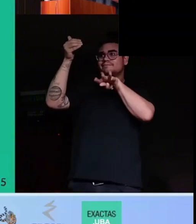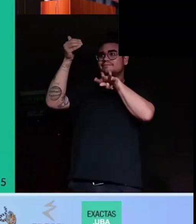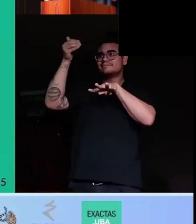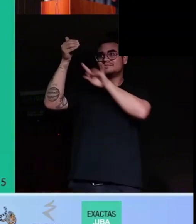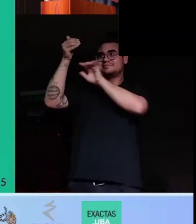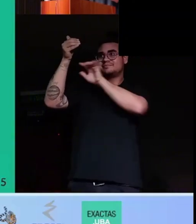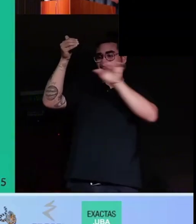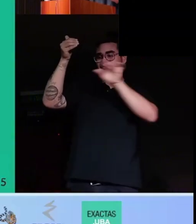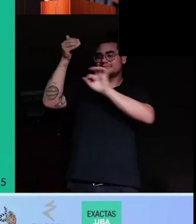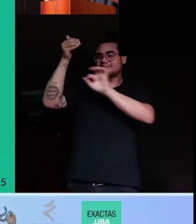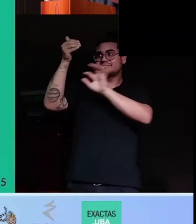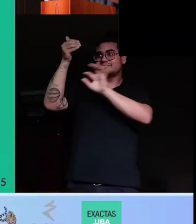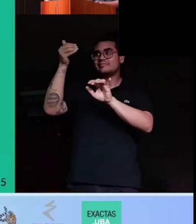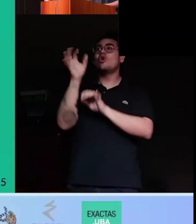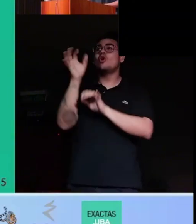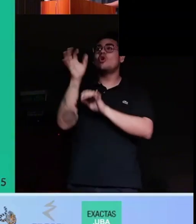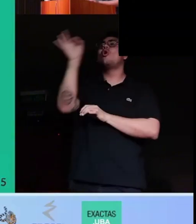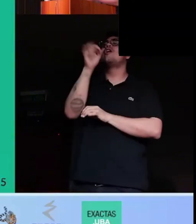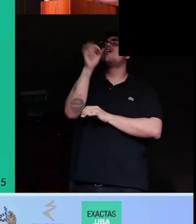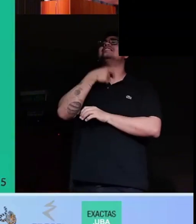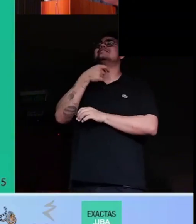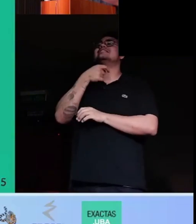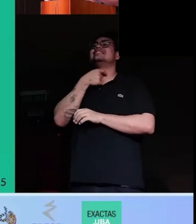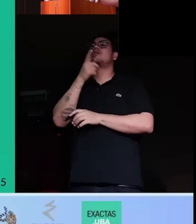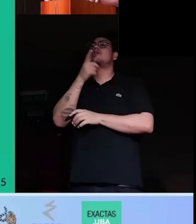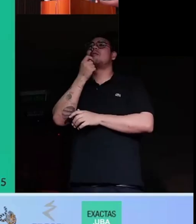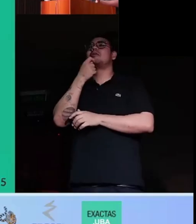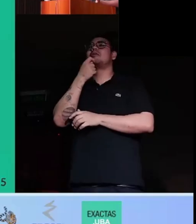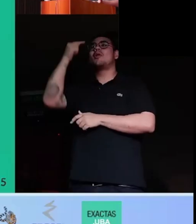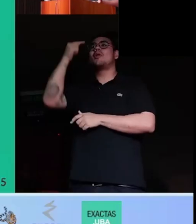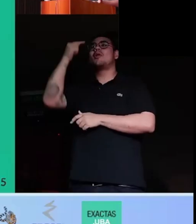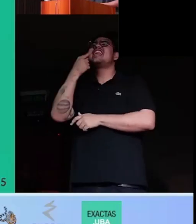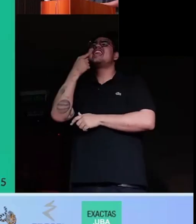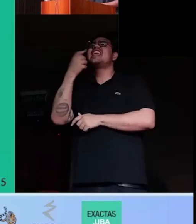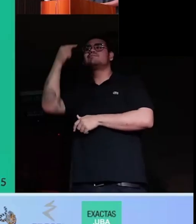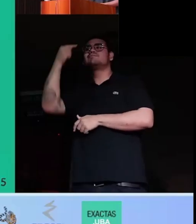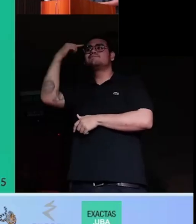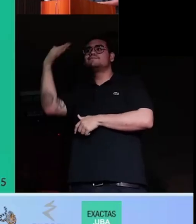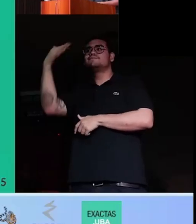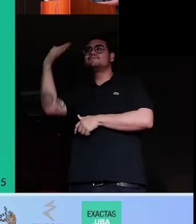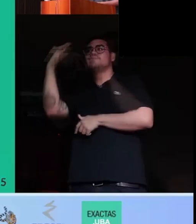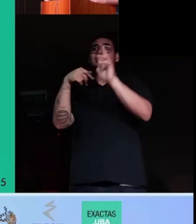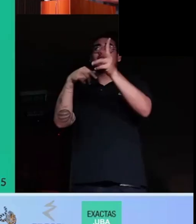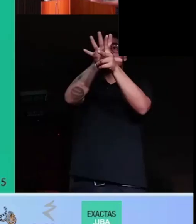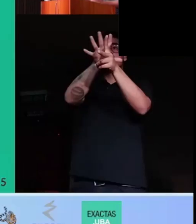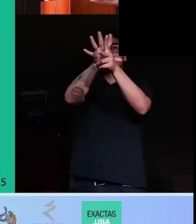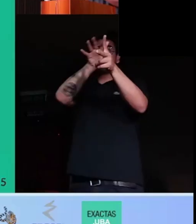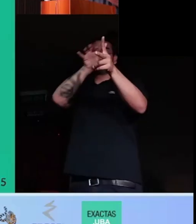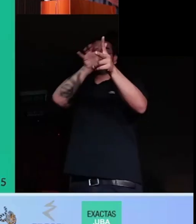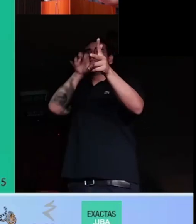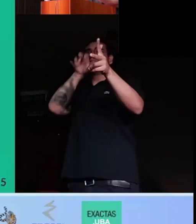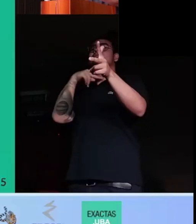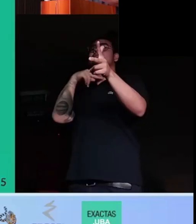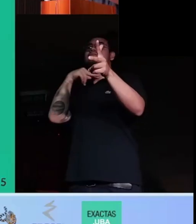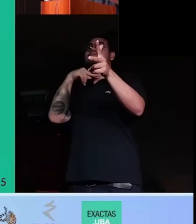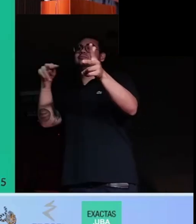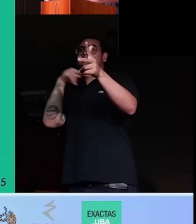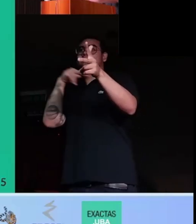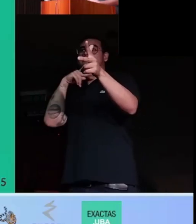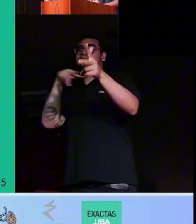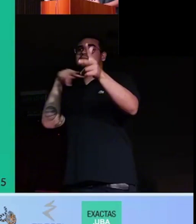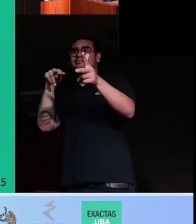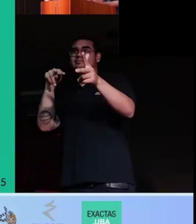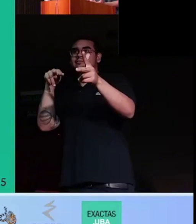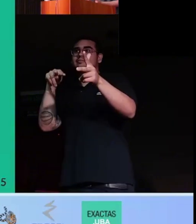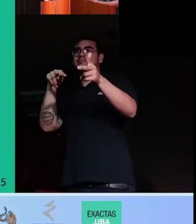una voz sintética de la seña que está haciendo una persona. De nuevo, esta es la primera versión. La